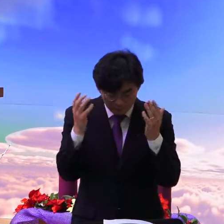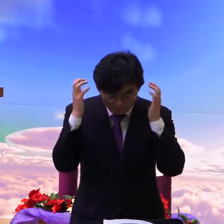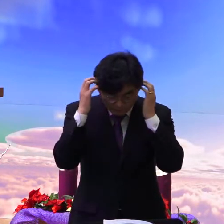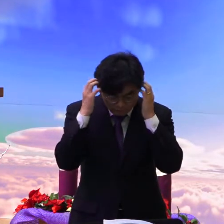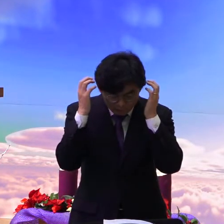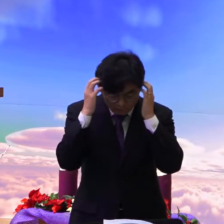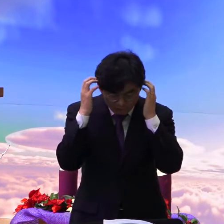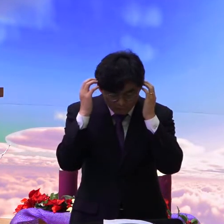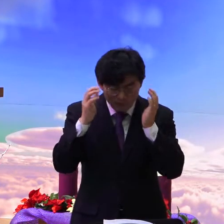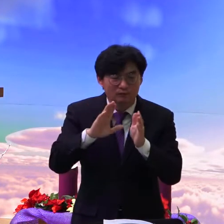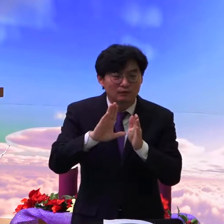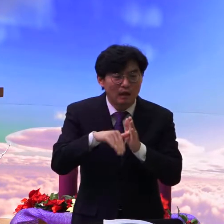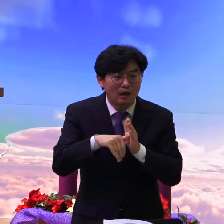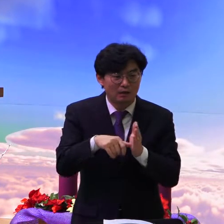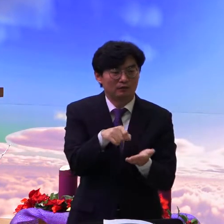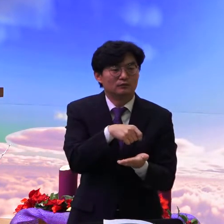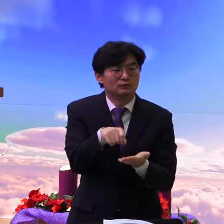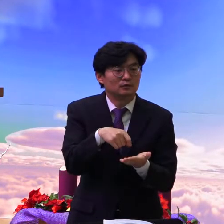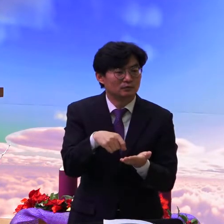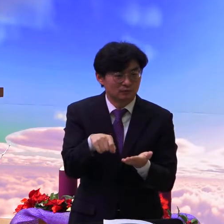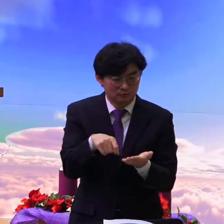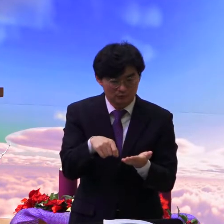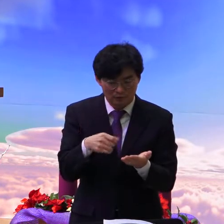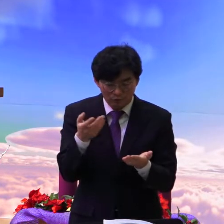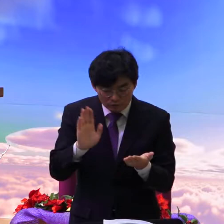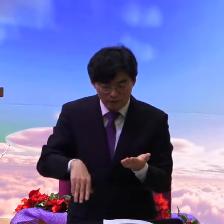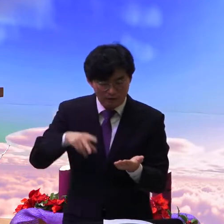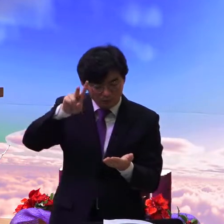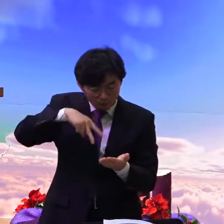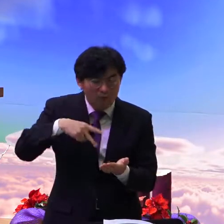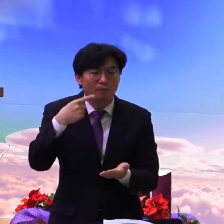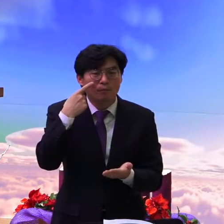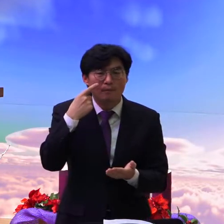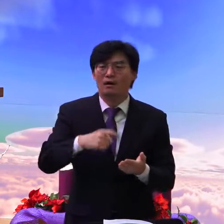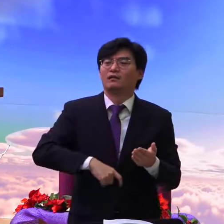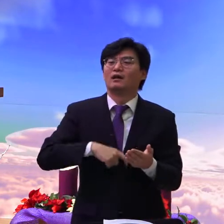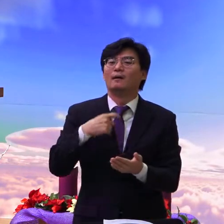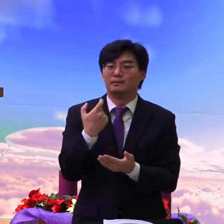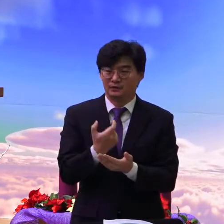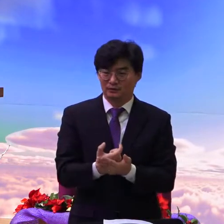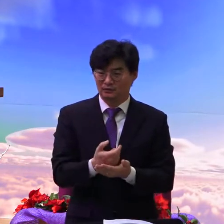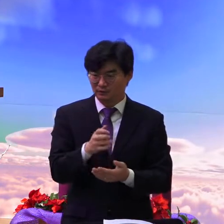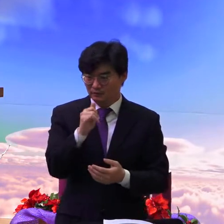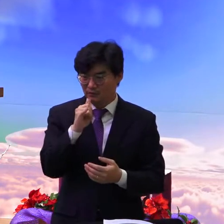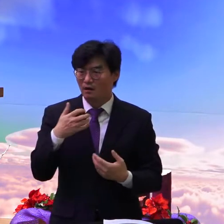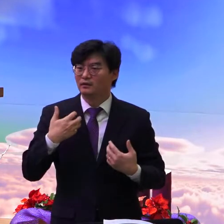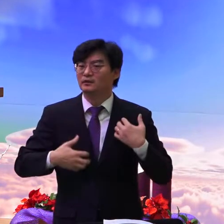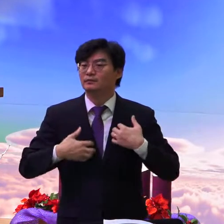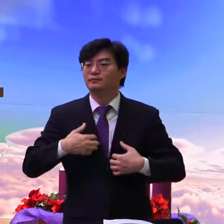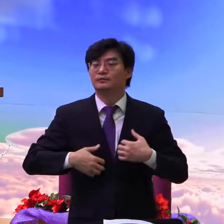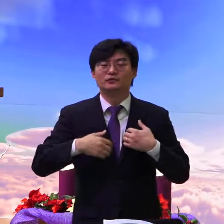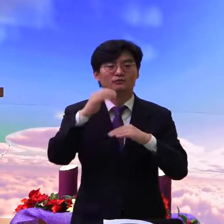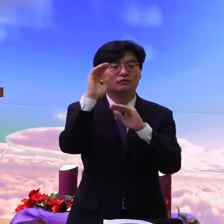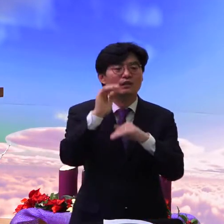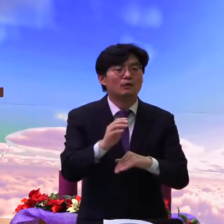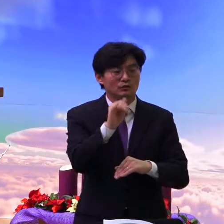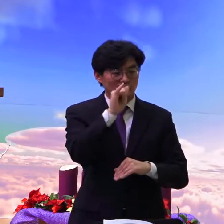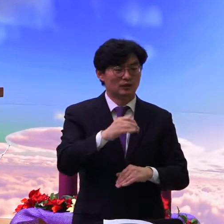굉장히 감격적이고 굉장히 기쁜 내용을 갖고 있는 서신이 에베소서입니다. 바울이